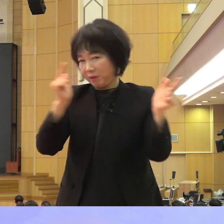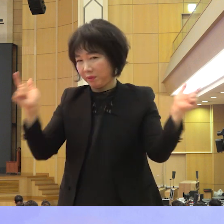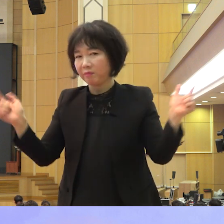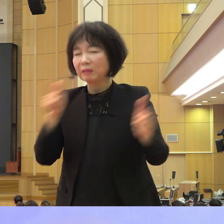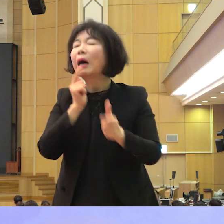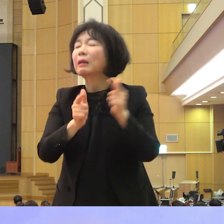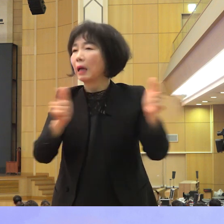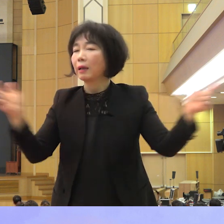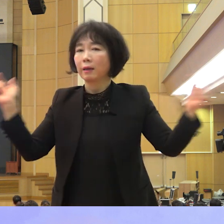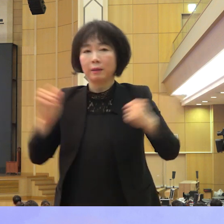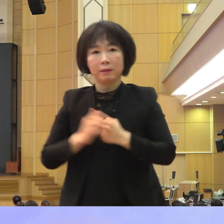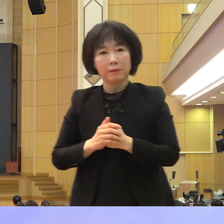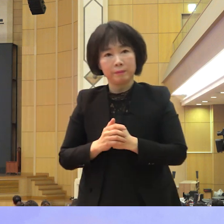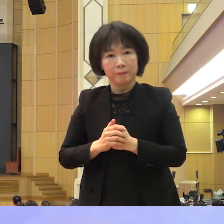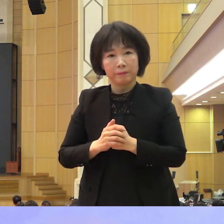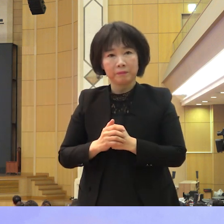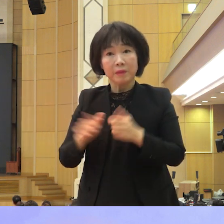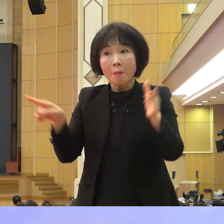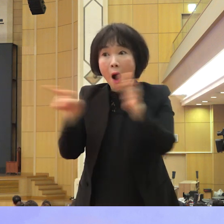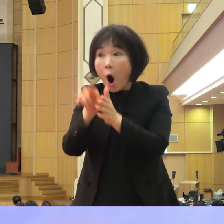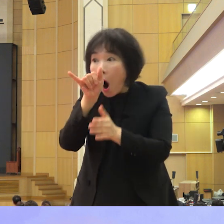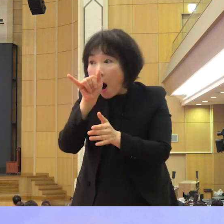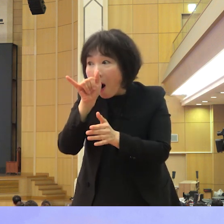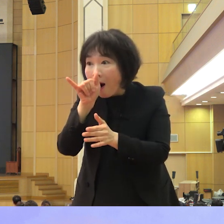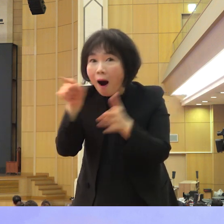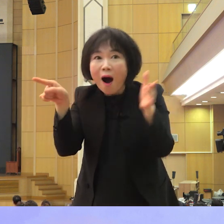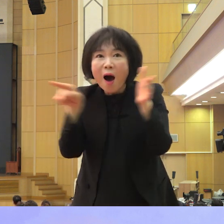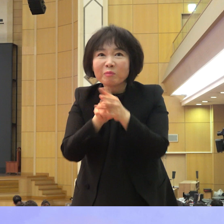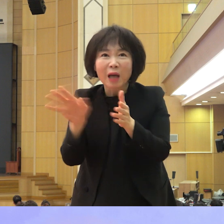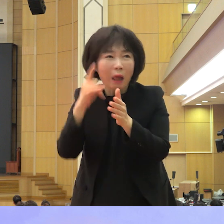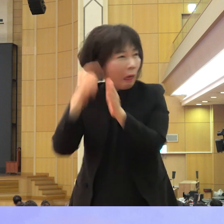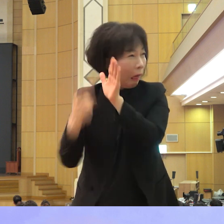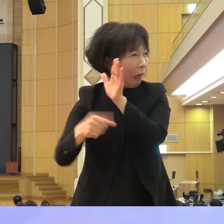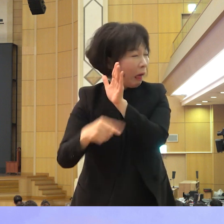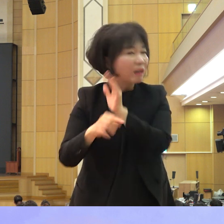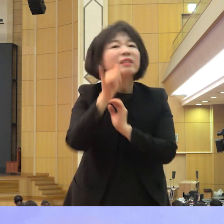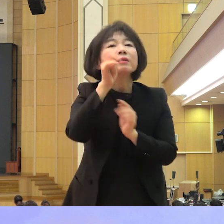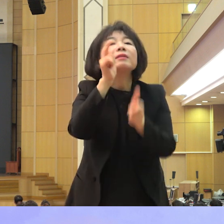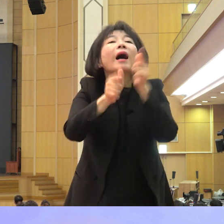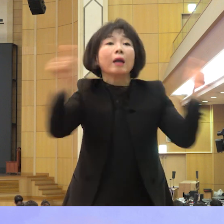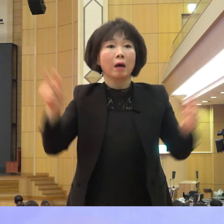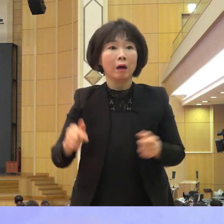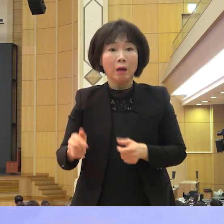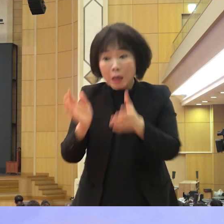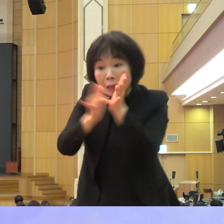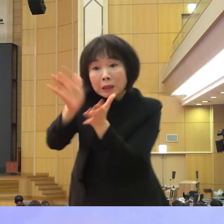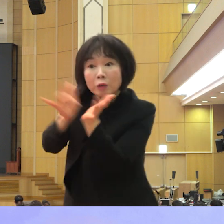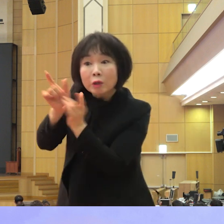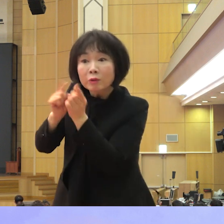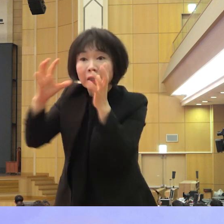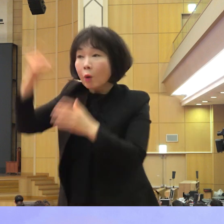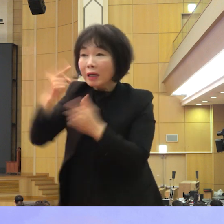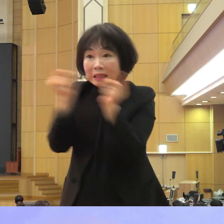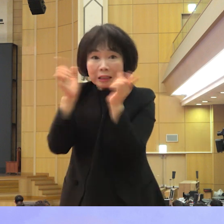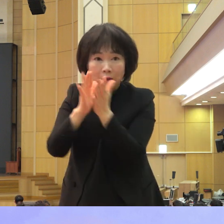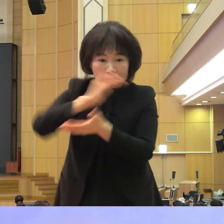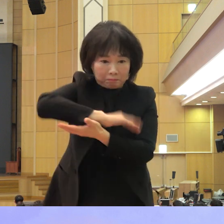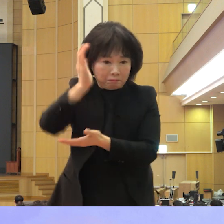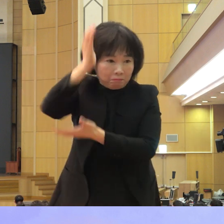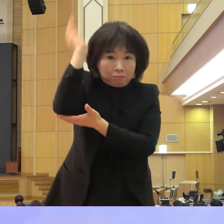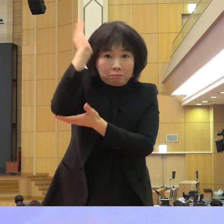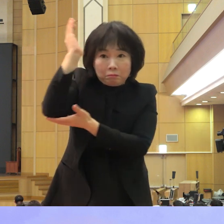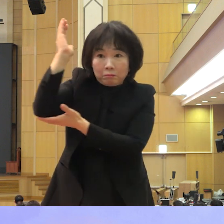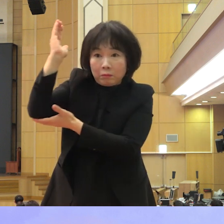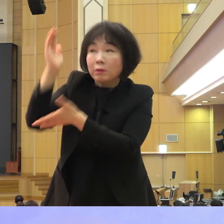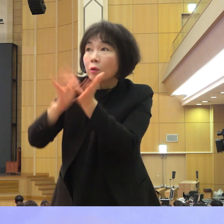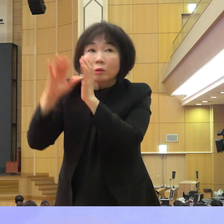그러니까 말씀을 전해도, 하기야 예수님이 말씀을 전해도, 예수님이 전한 말씀은 진짜